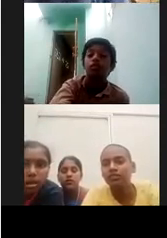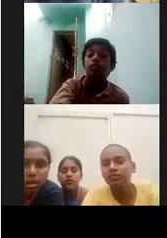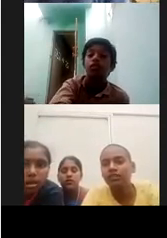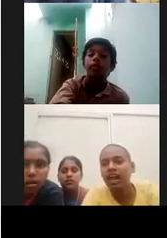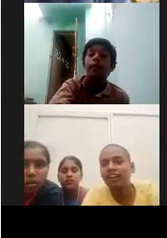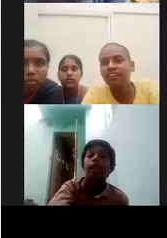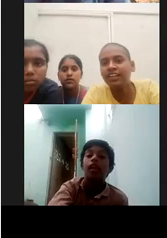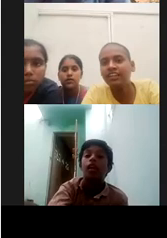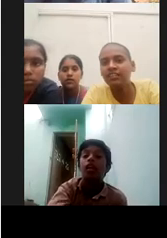థర్డ్ వన్